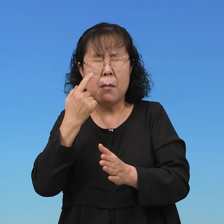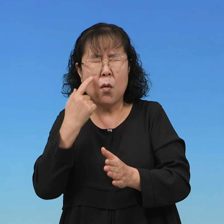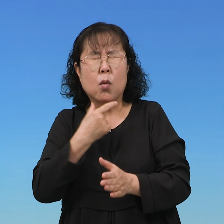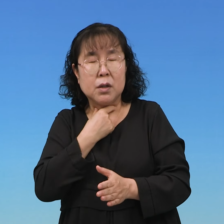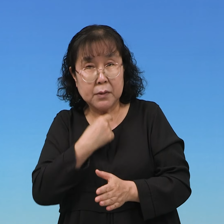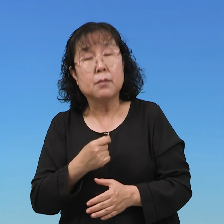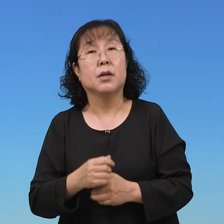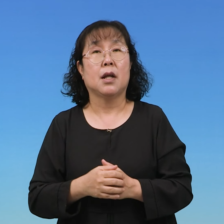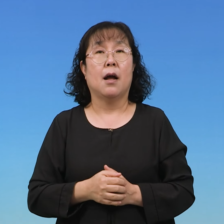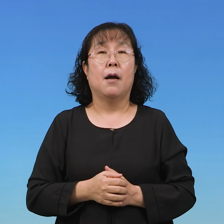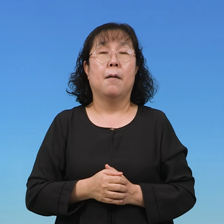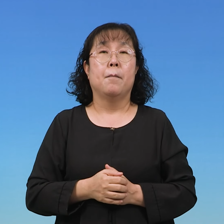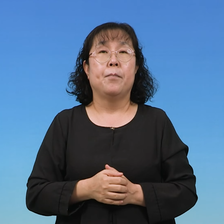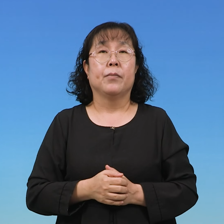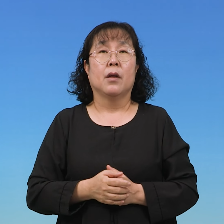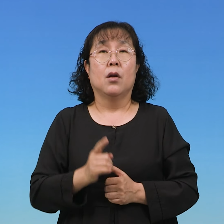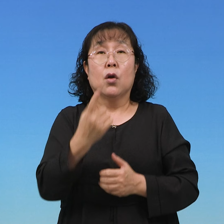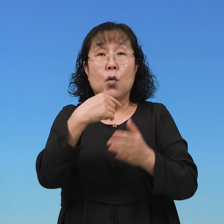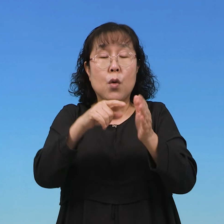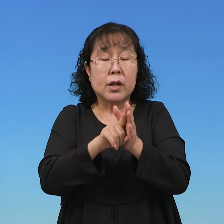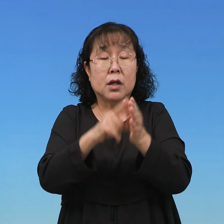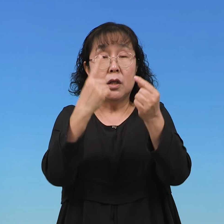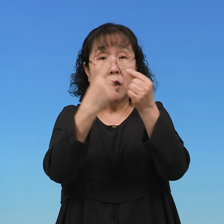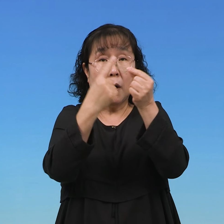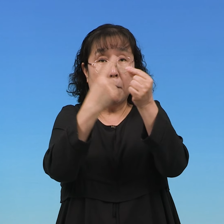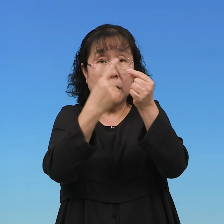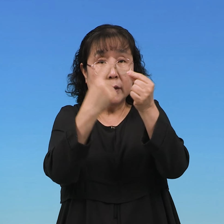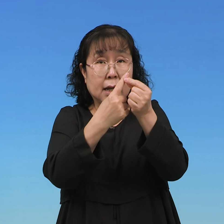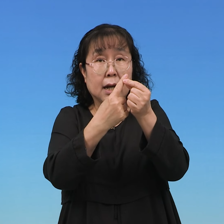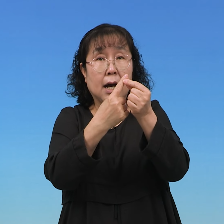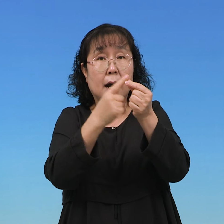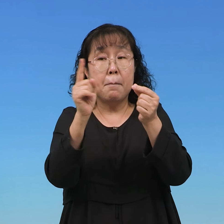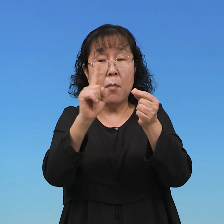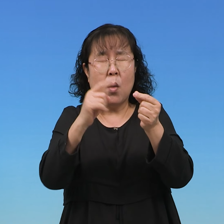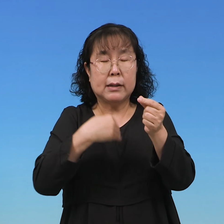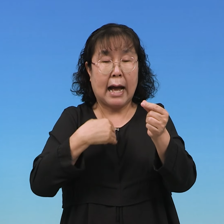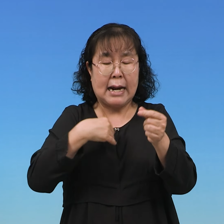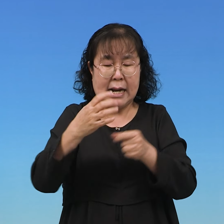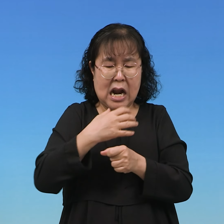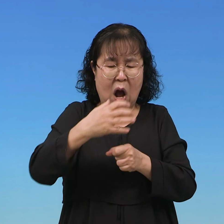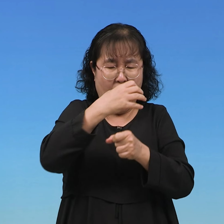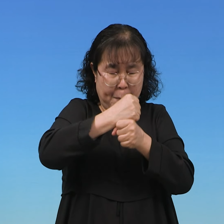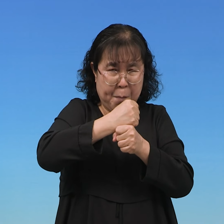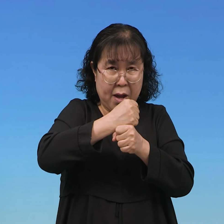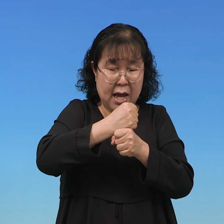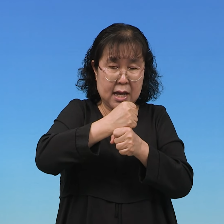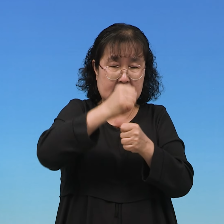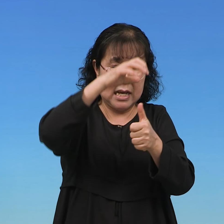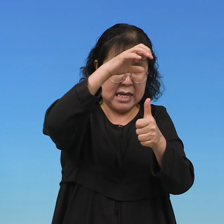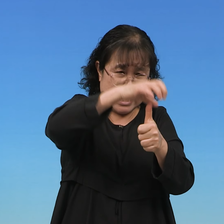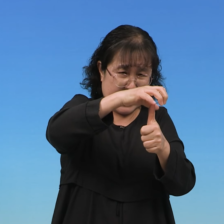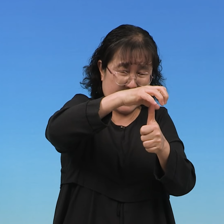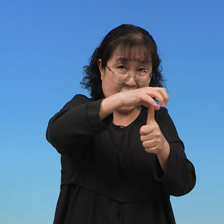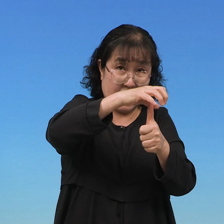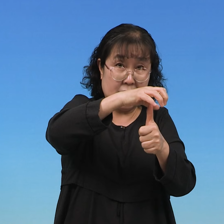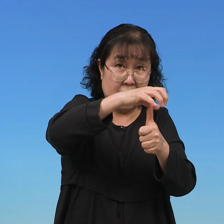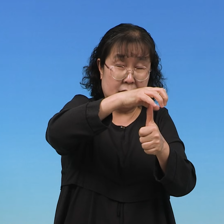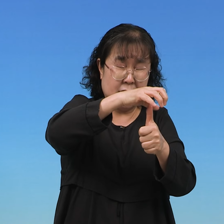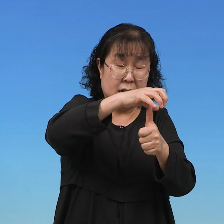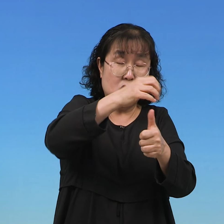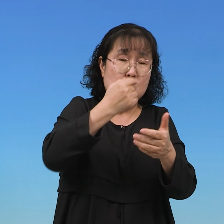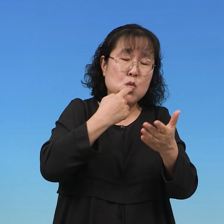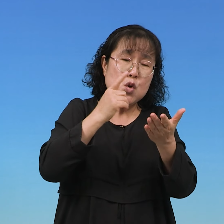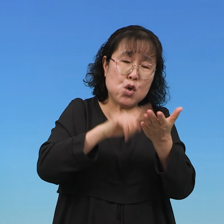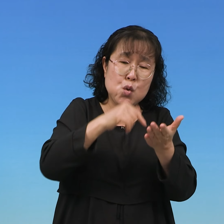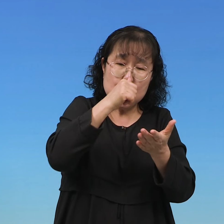새로 한번 달려가 보자고요. 그러려면 첫 번째 관문이 얽매이기 쉬운 죄를 벗어버리는